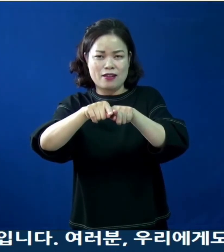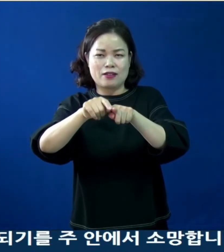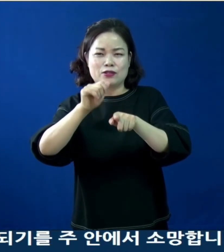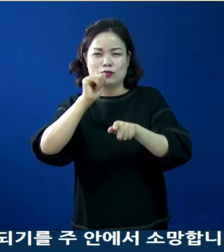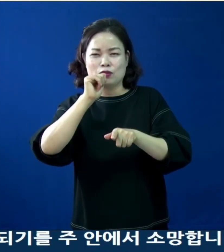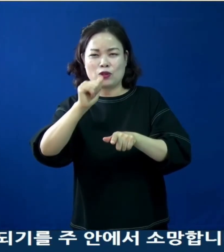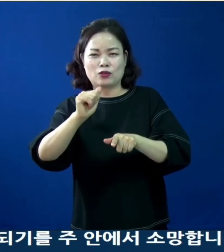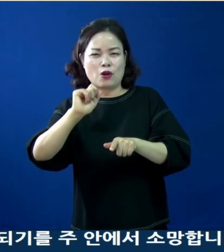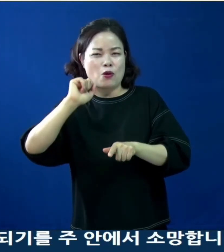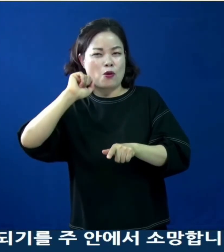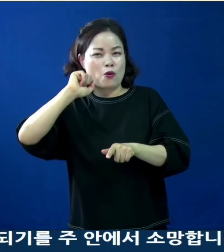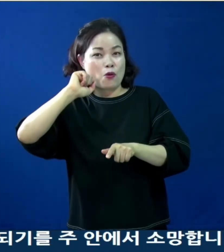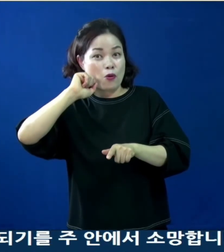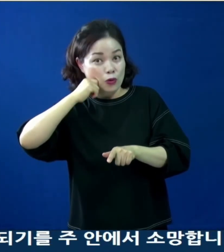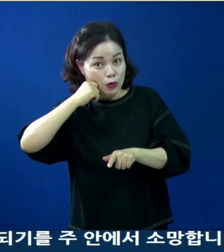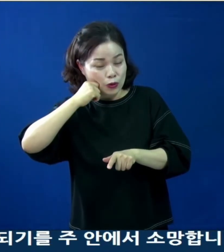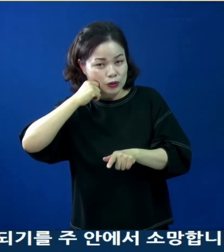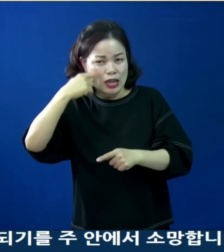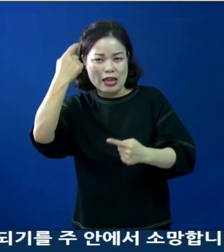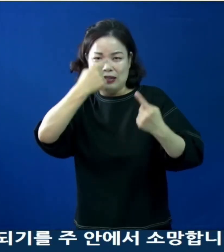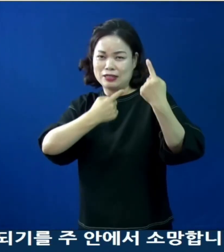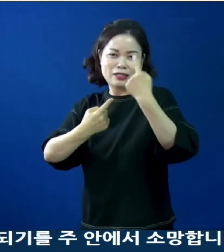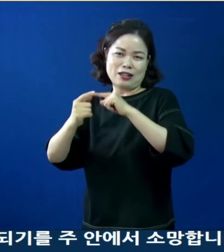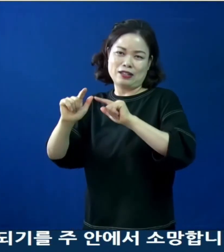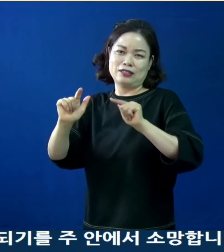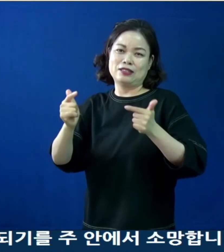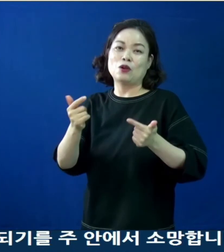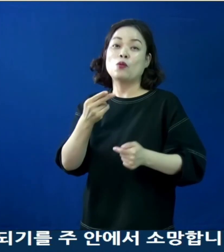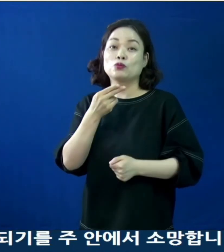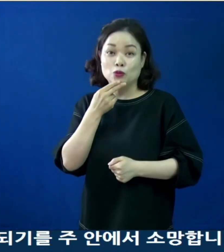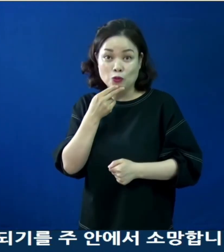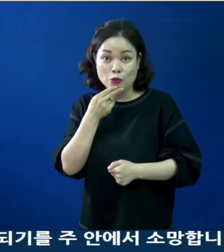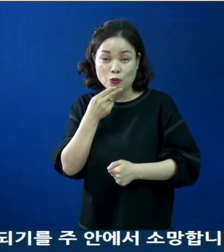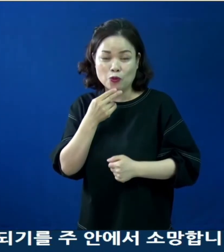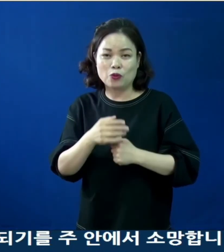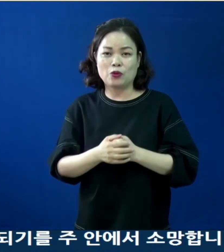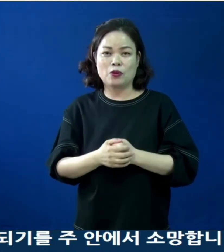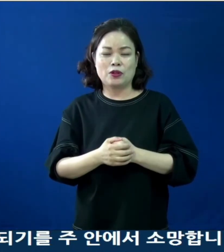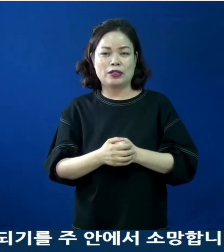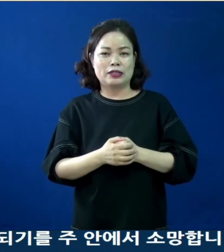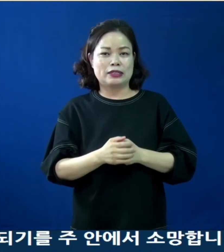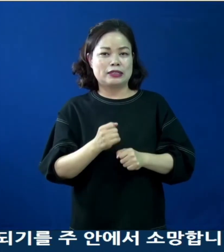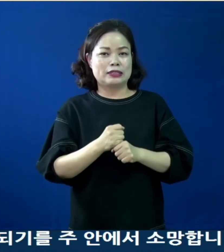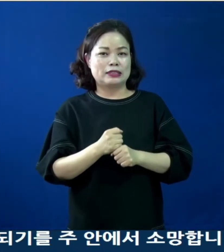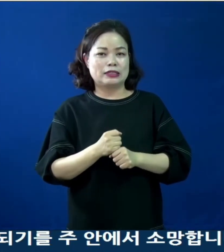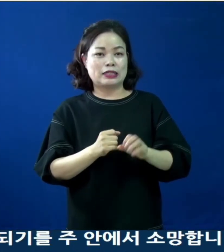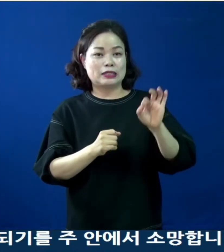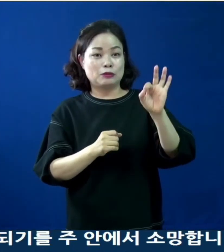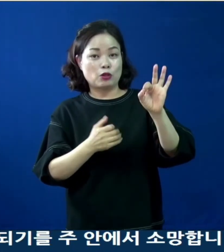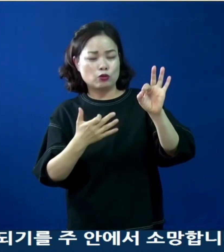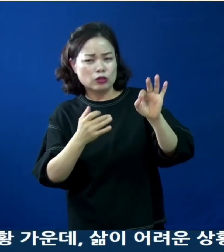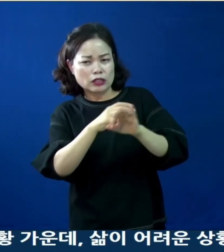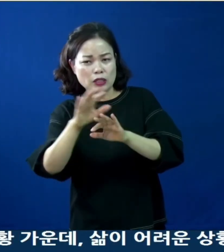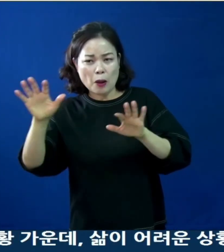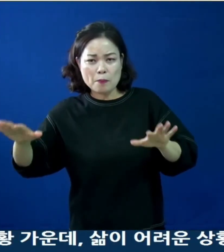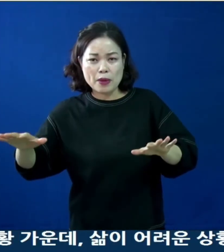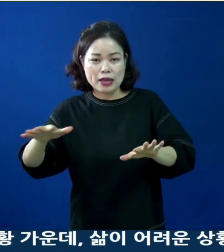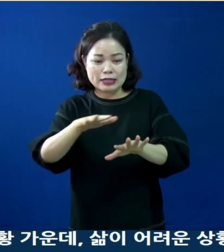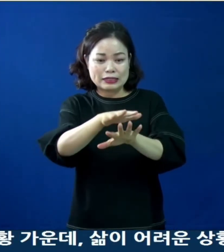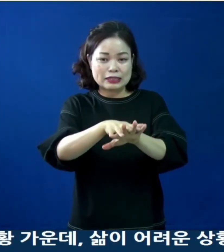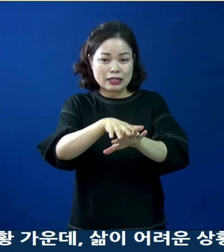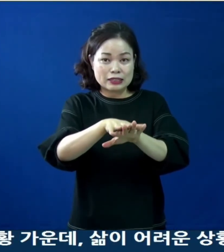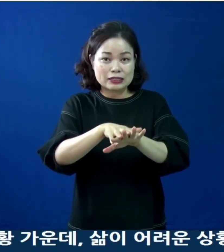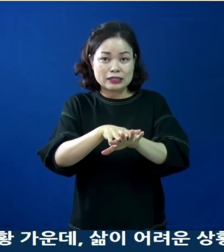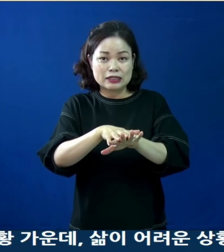결코 어려워도 해를 당하지 않을 것이다. 시편 91편에서 봤던데 옆에 천이